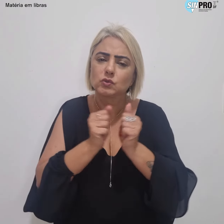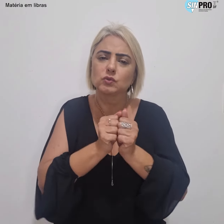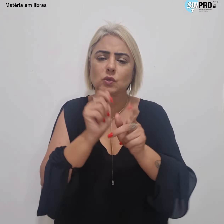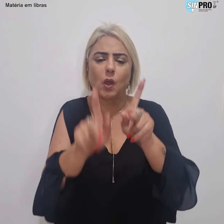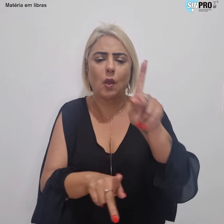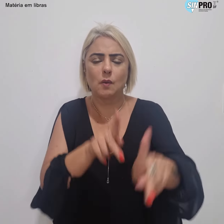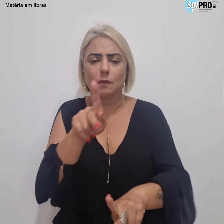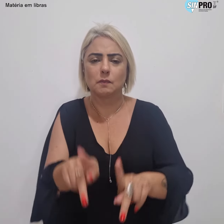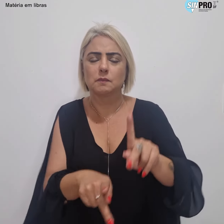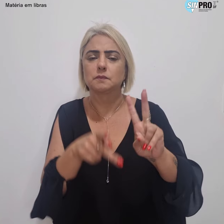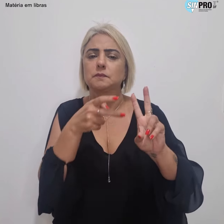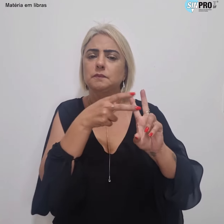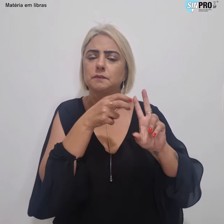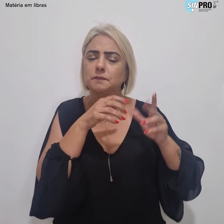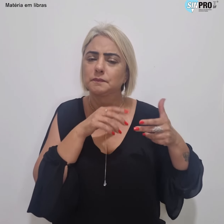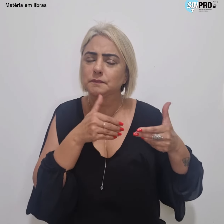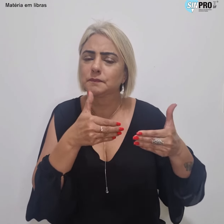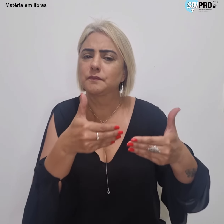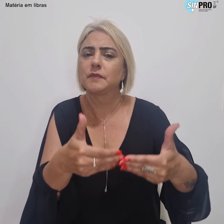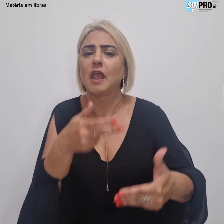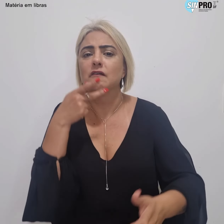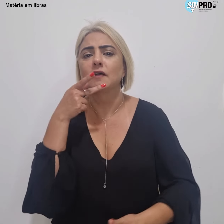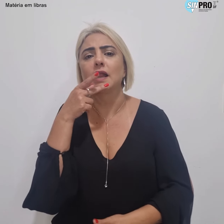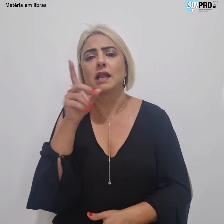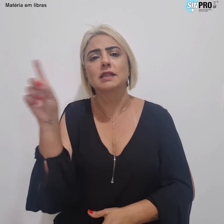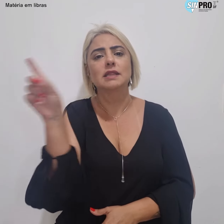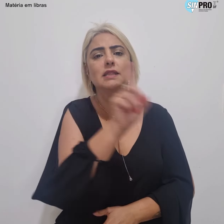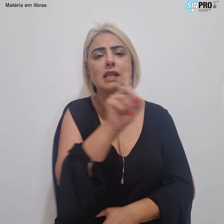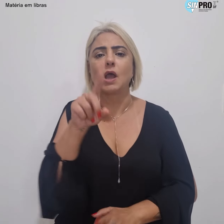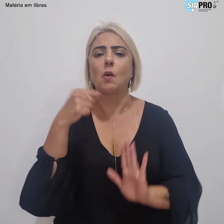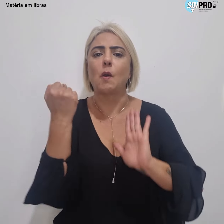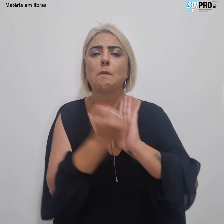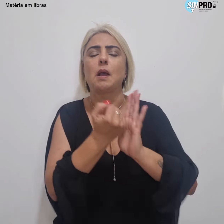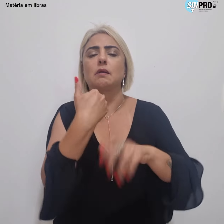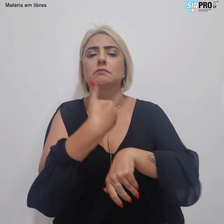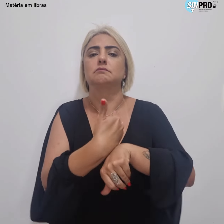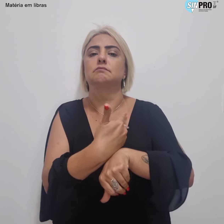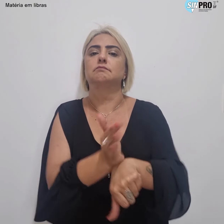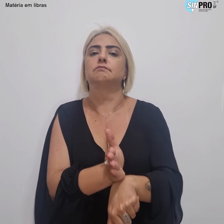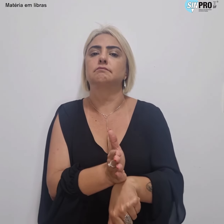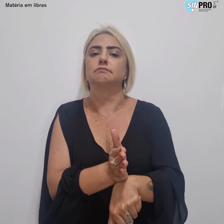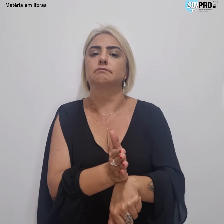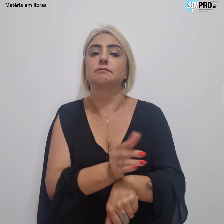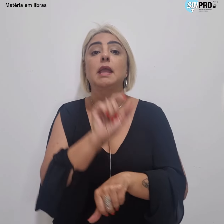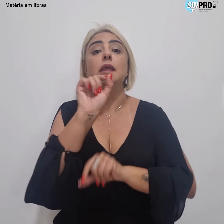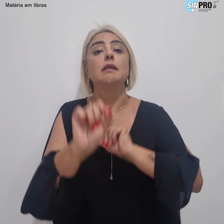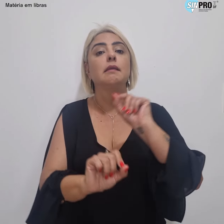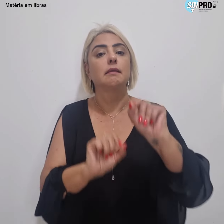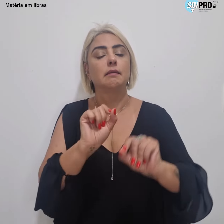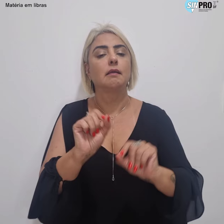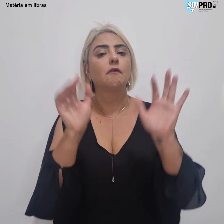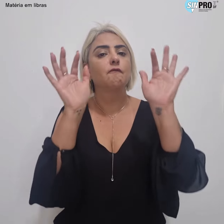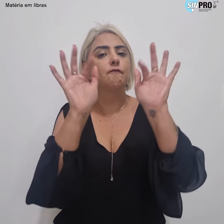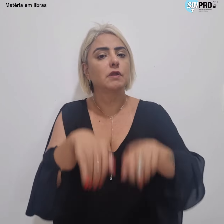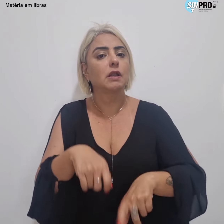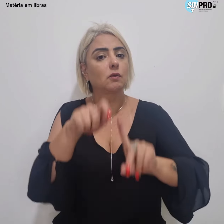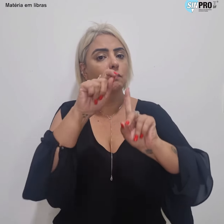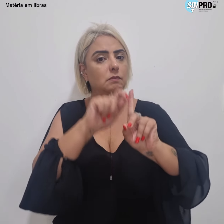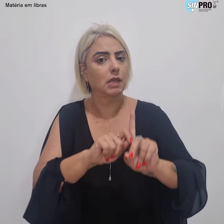povos originários dizendo não ao marco temporal e que, ao final do mês, a